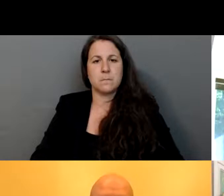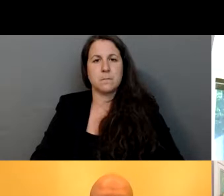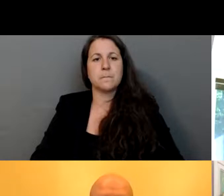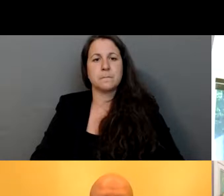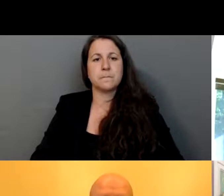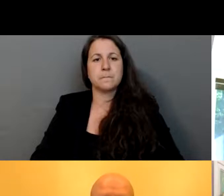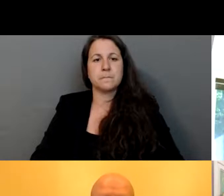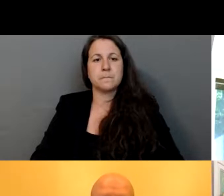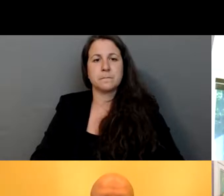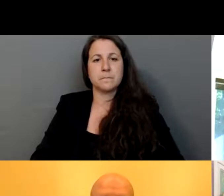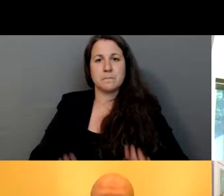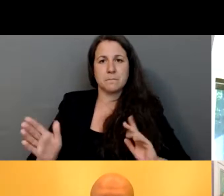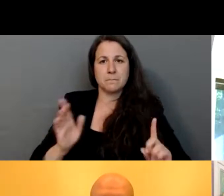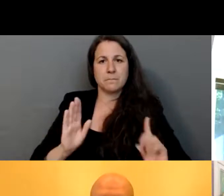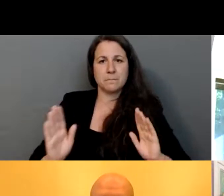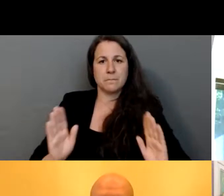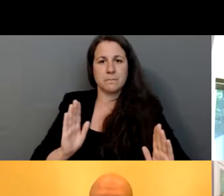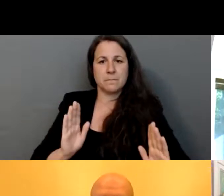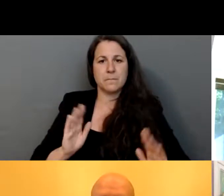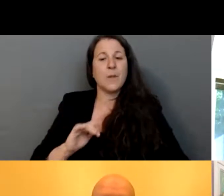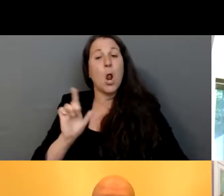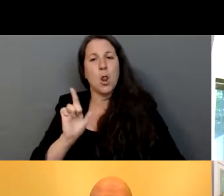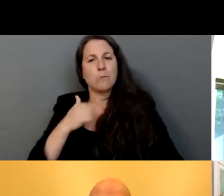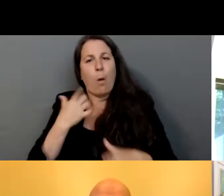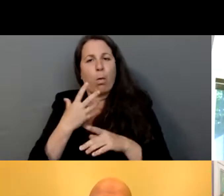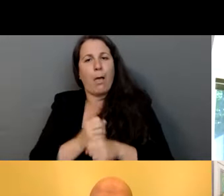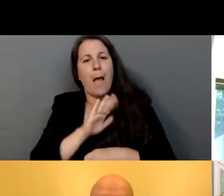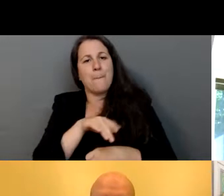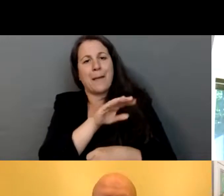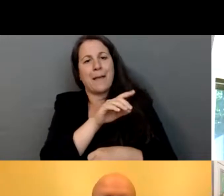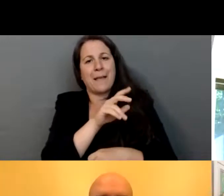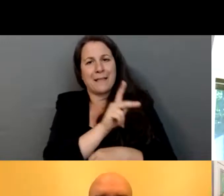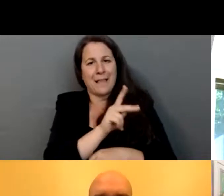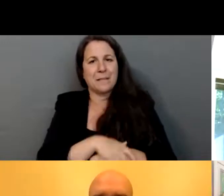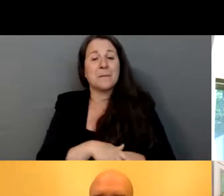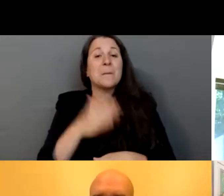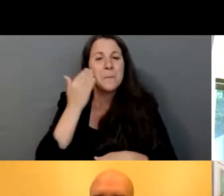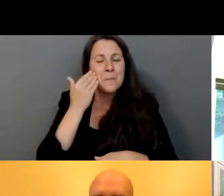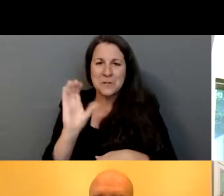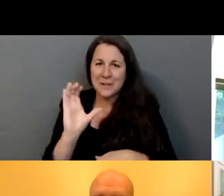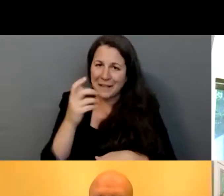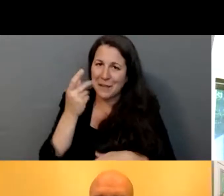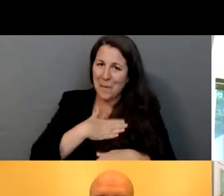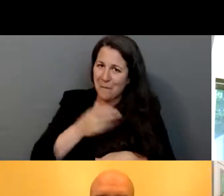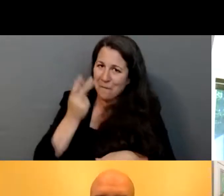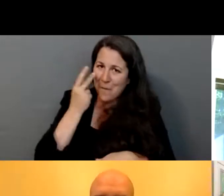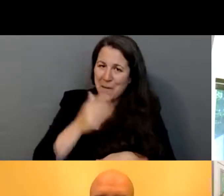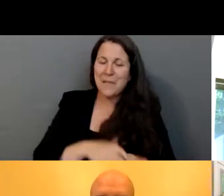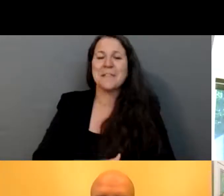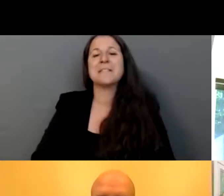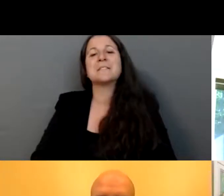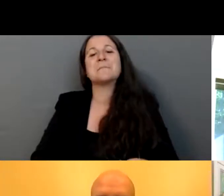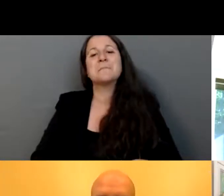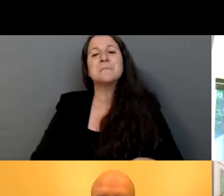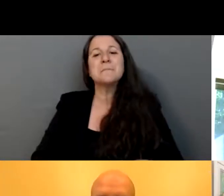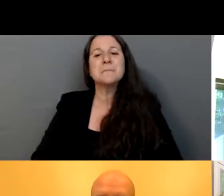Vas-y, Laurence. Non, vas-y. Je vais rapidement, puis après, tu peux intervenir. Salut, Catherine, contente de te voir. En